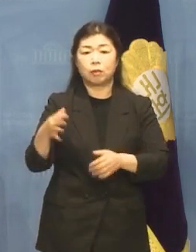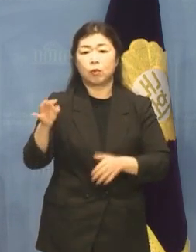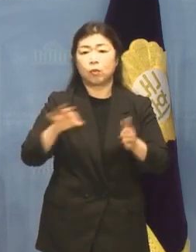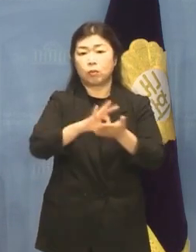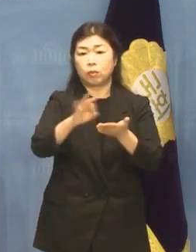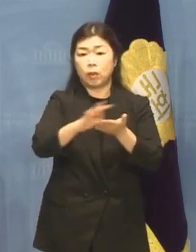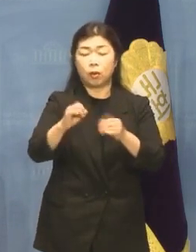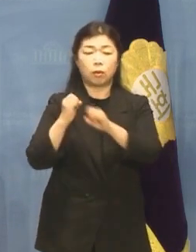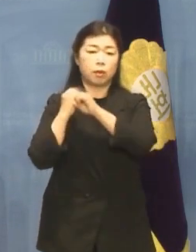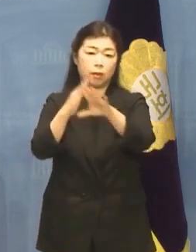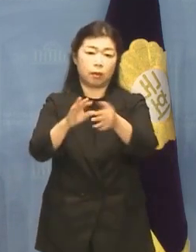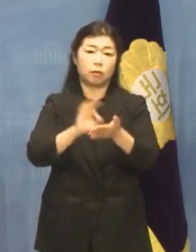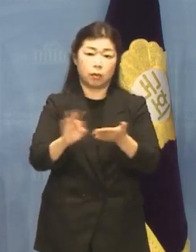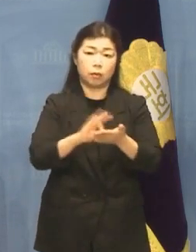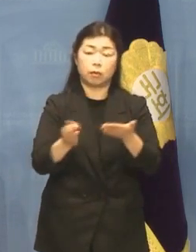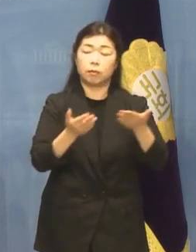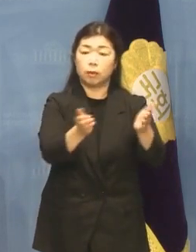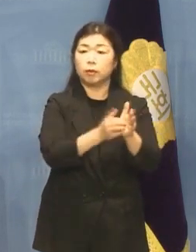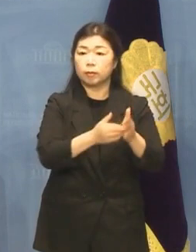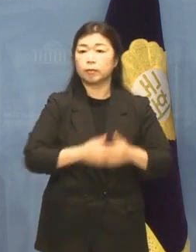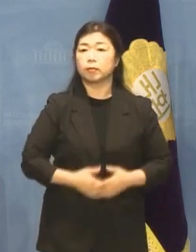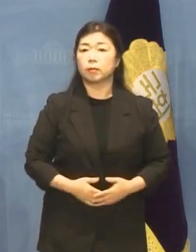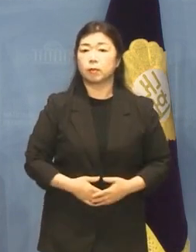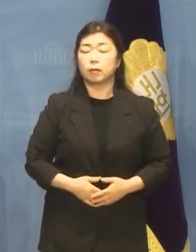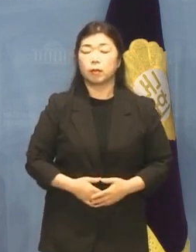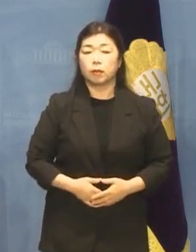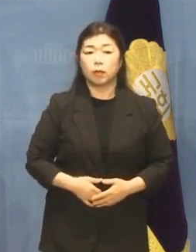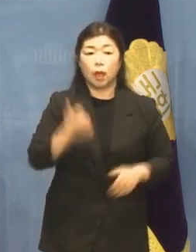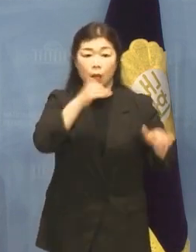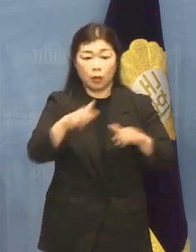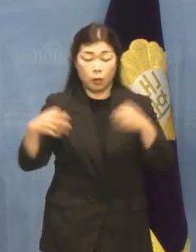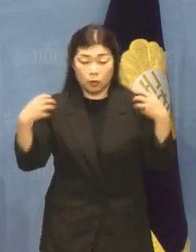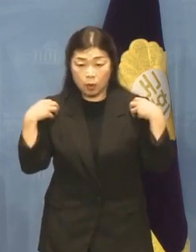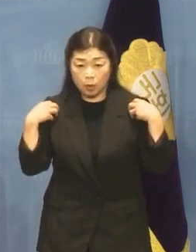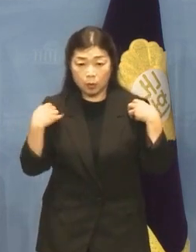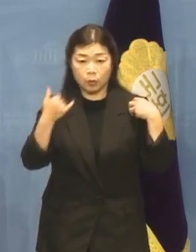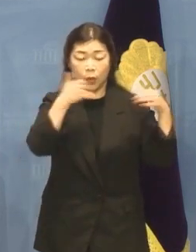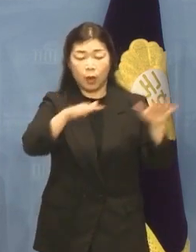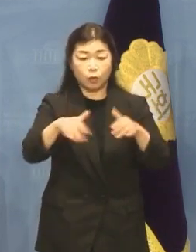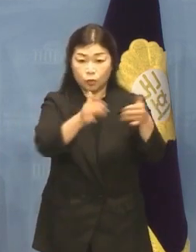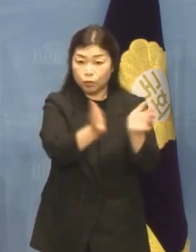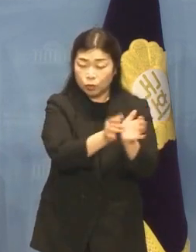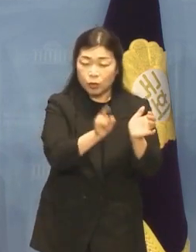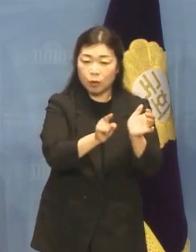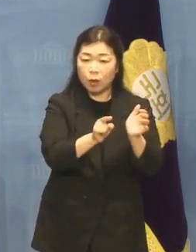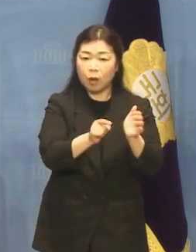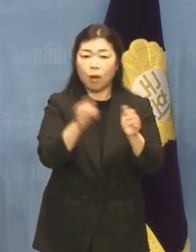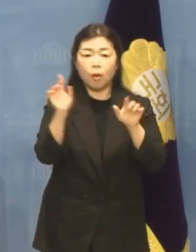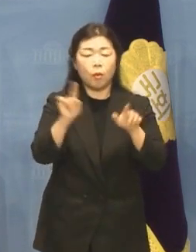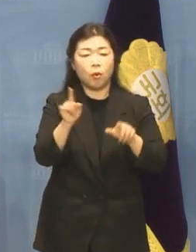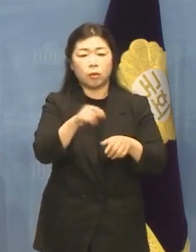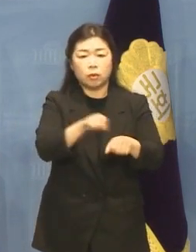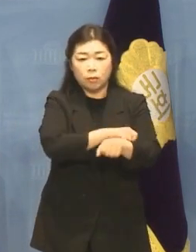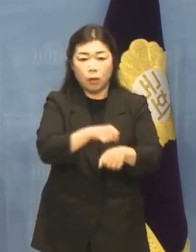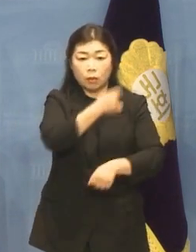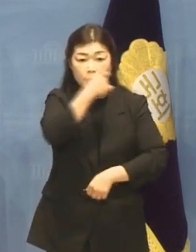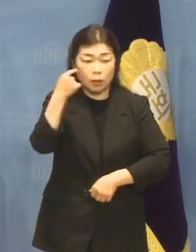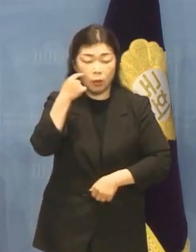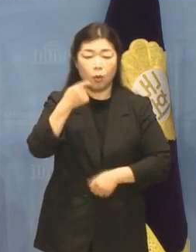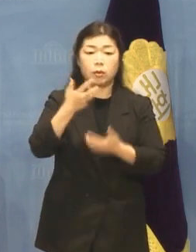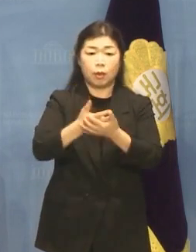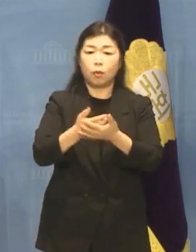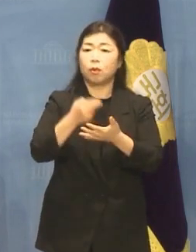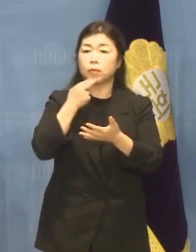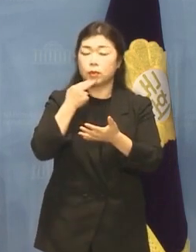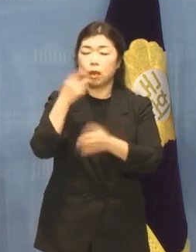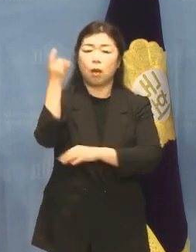있습니다. 이와 같이 해경청과 해수부가 새로운 객관적 증거나 자료 없이 기존